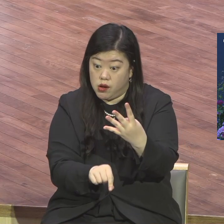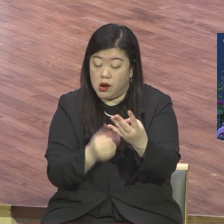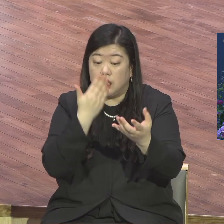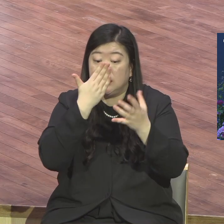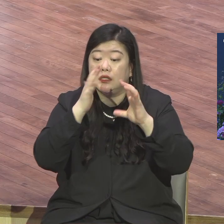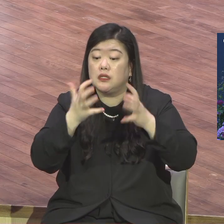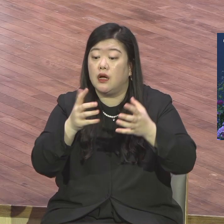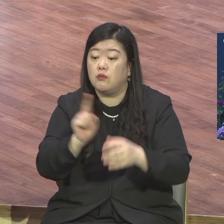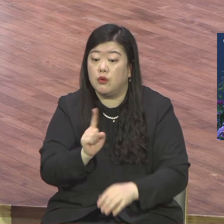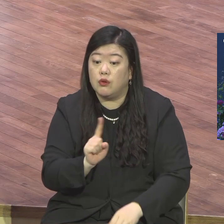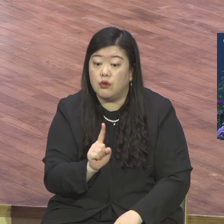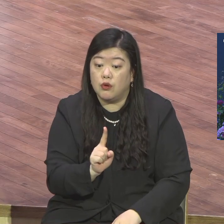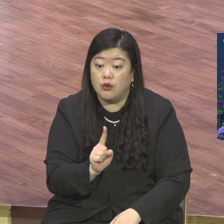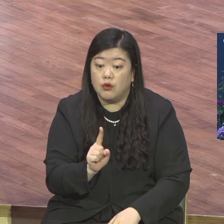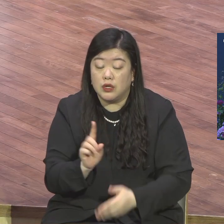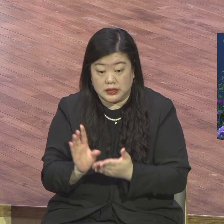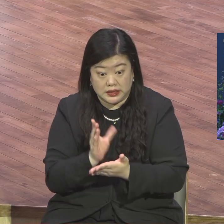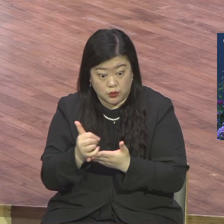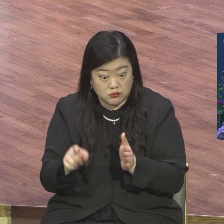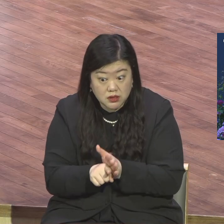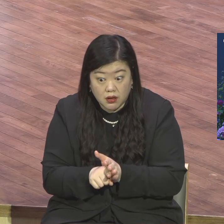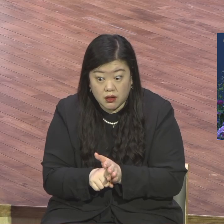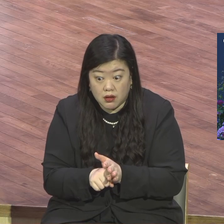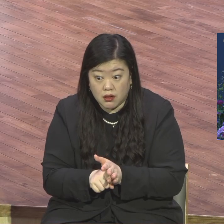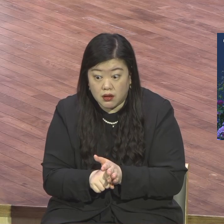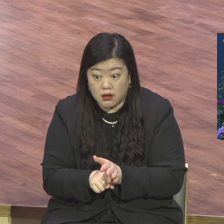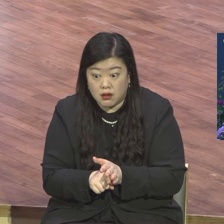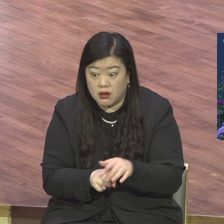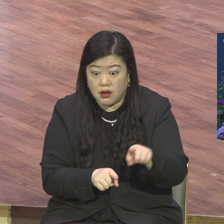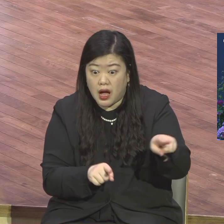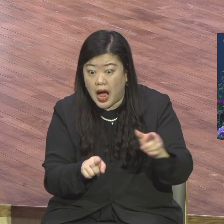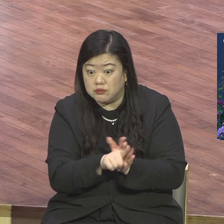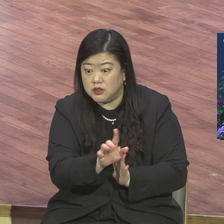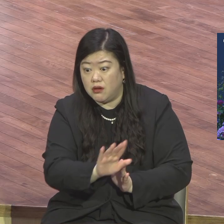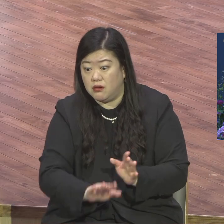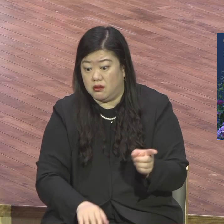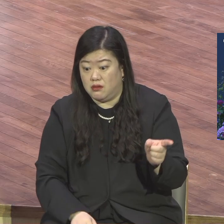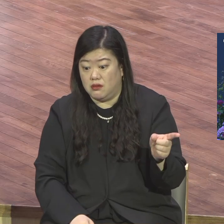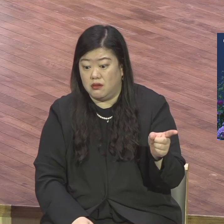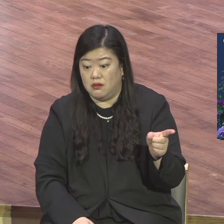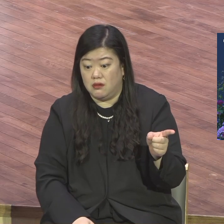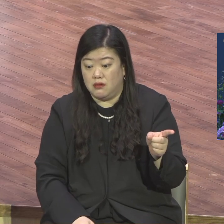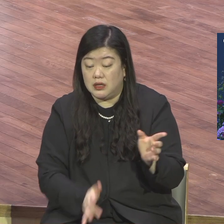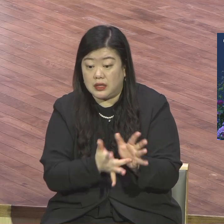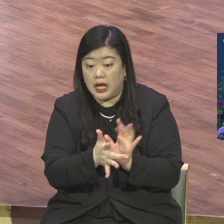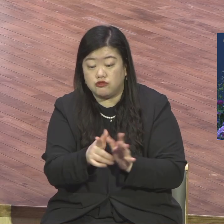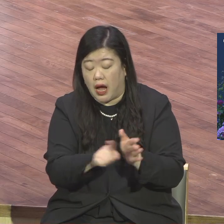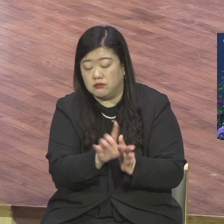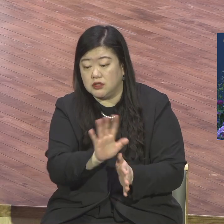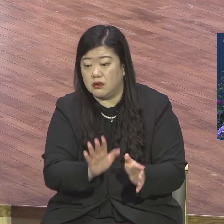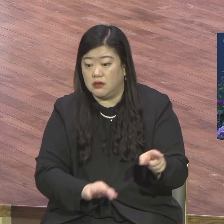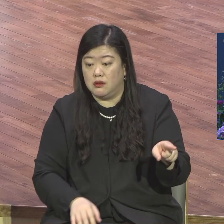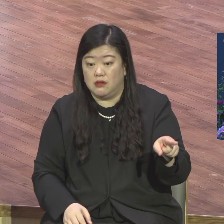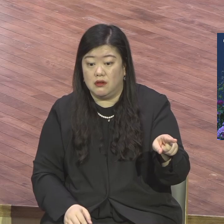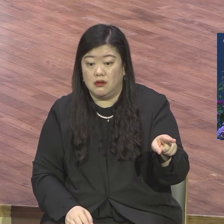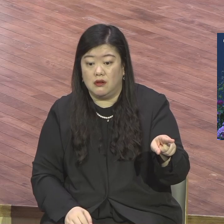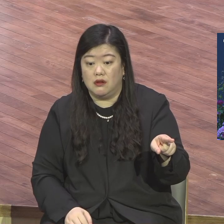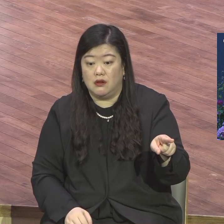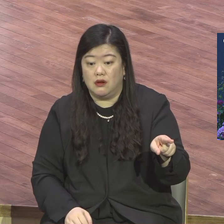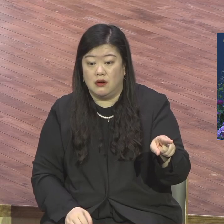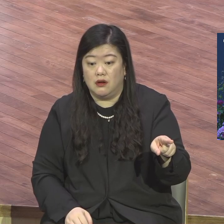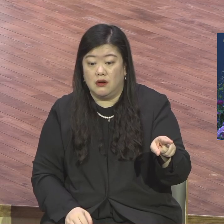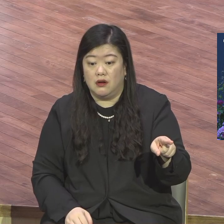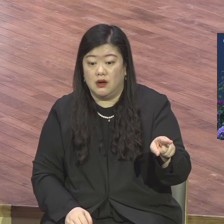이런 모습들을 사도바울이 보고 있으니까 우리가 봐도 답답한데 얼마나